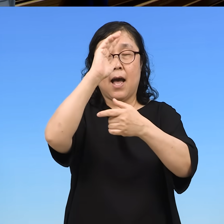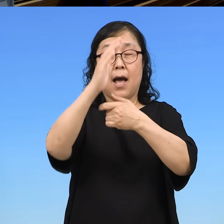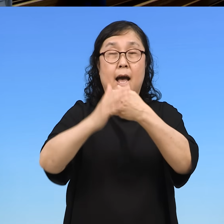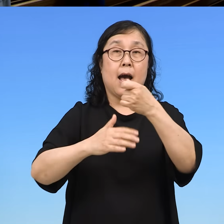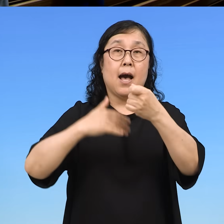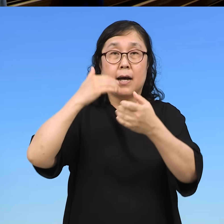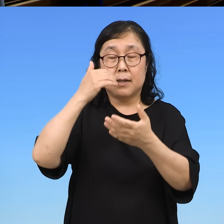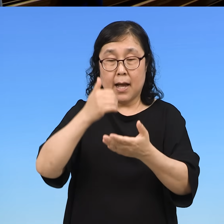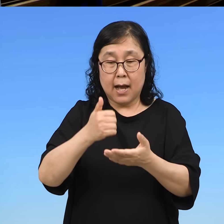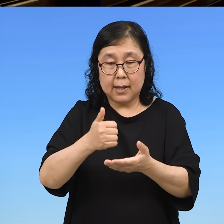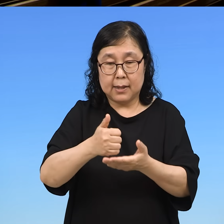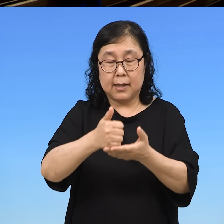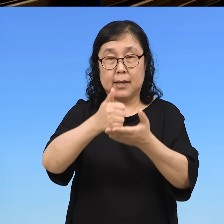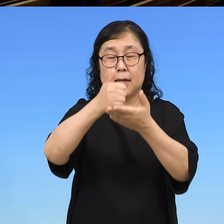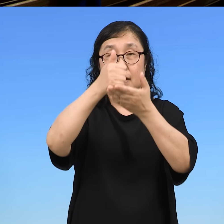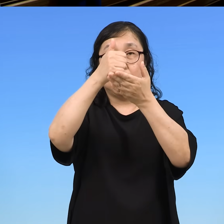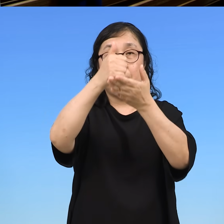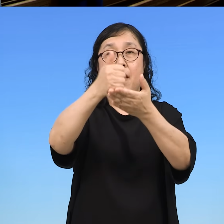하나님의 은혜로